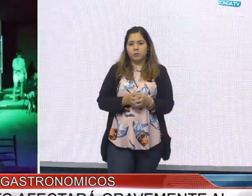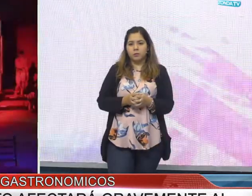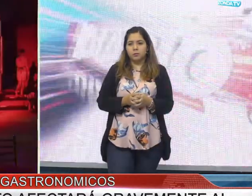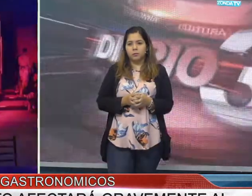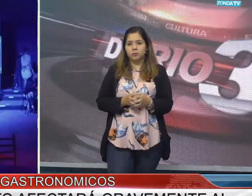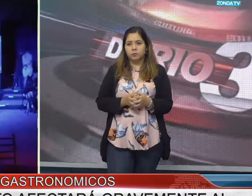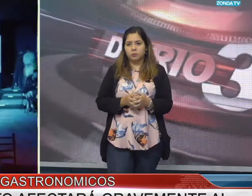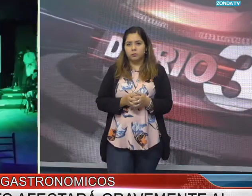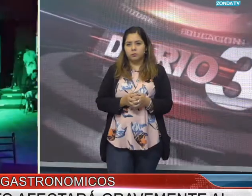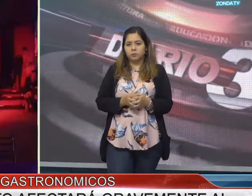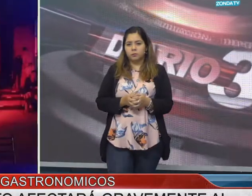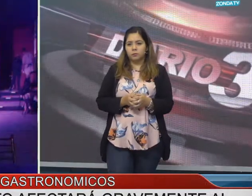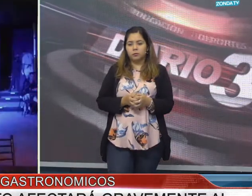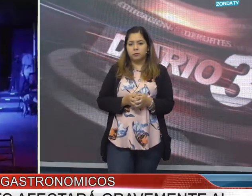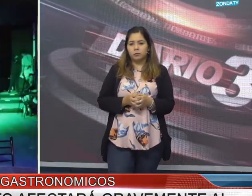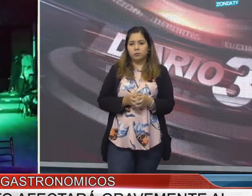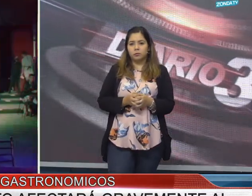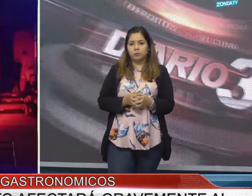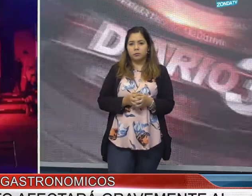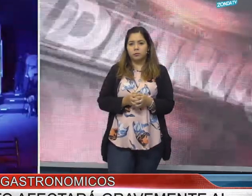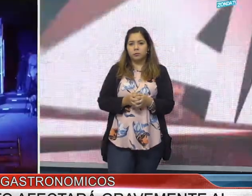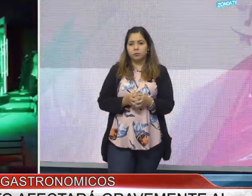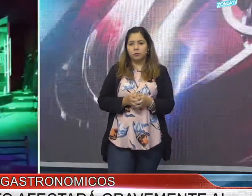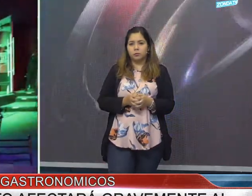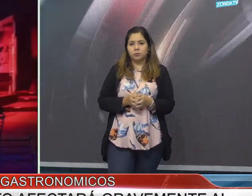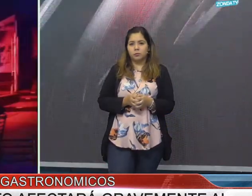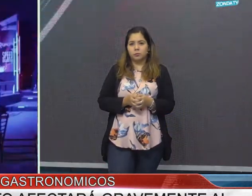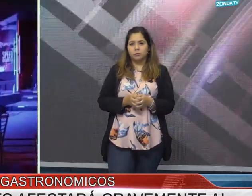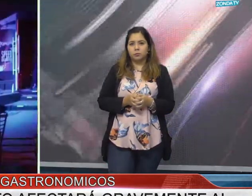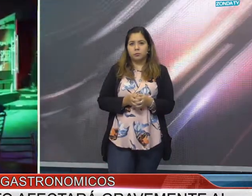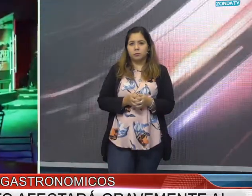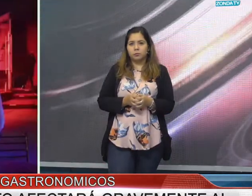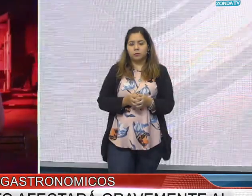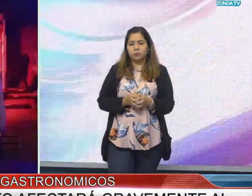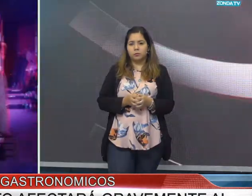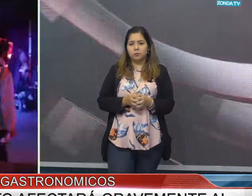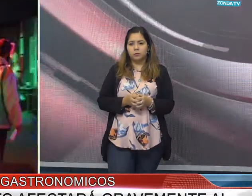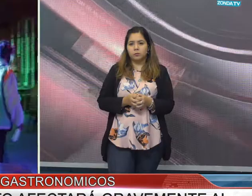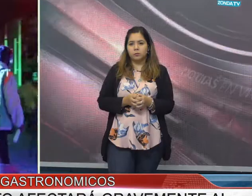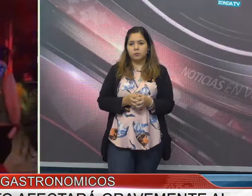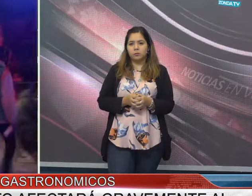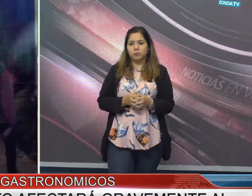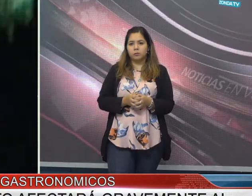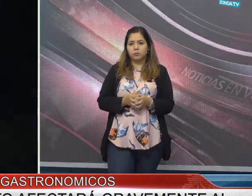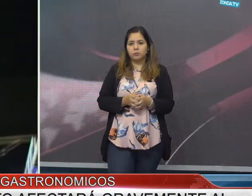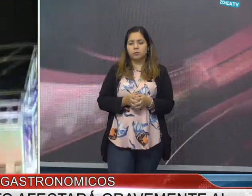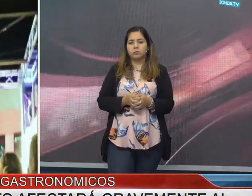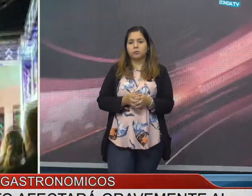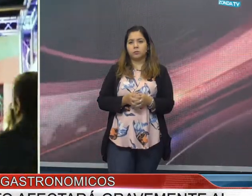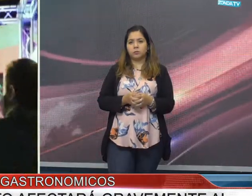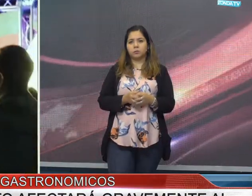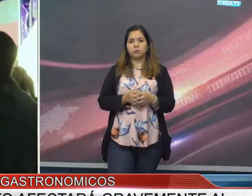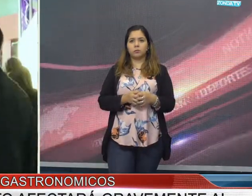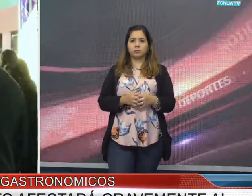Hoy la conocemos la situación. Nosotros, el sector, no recibió préstamos a tasa cero, no